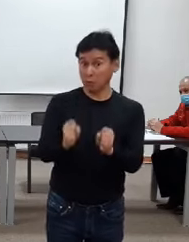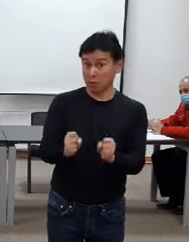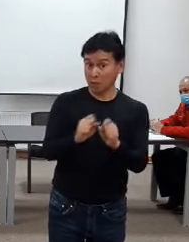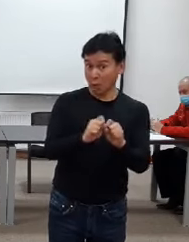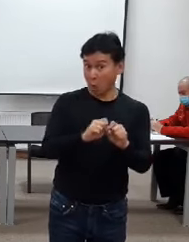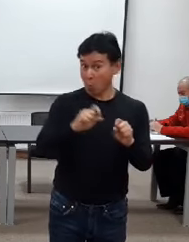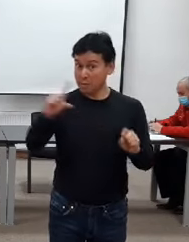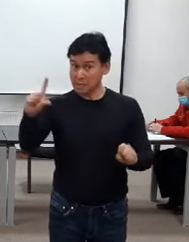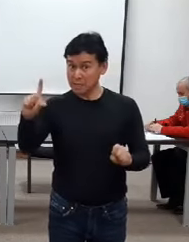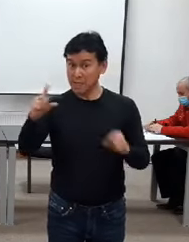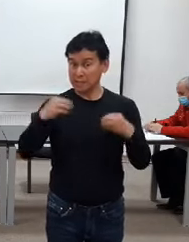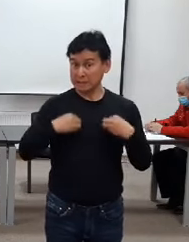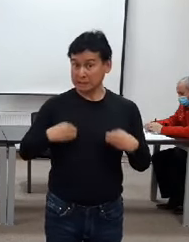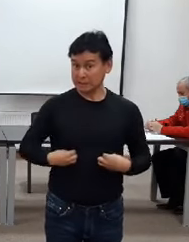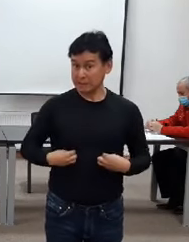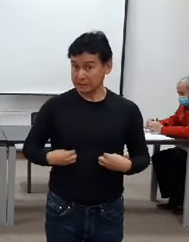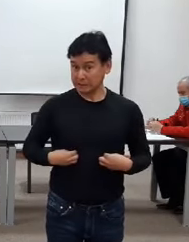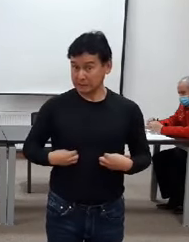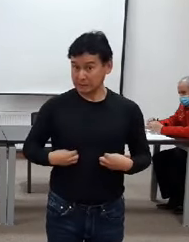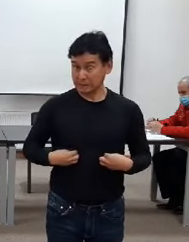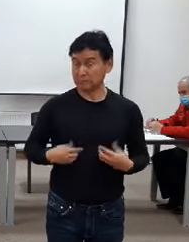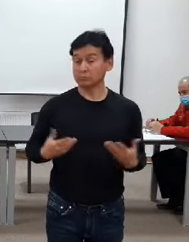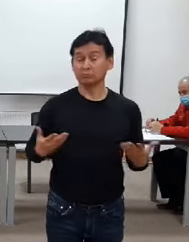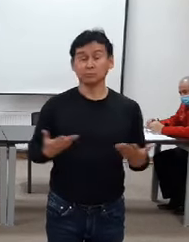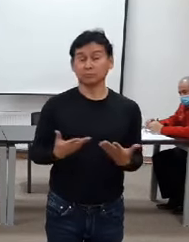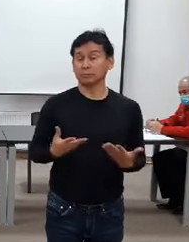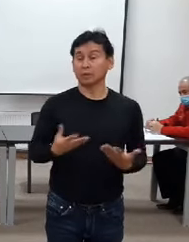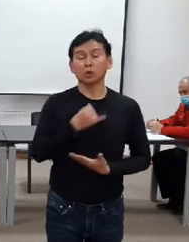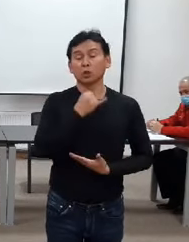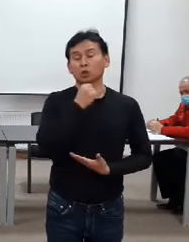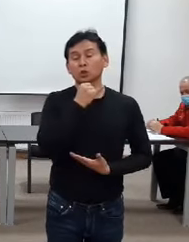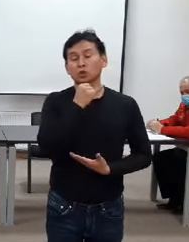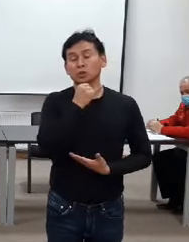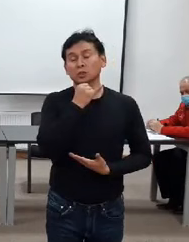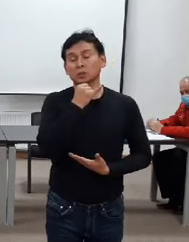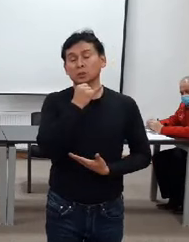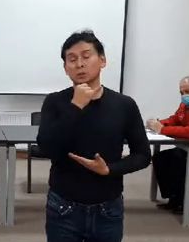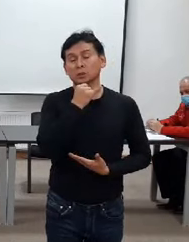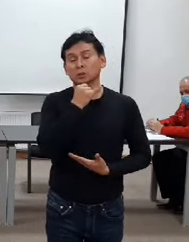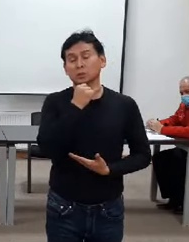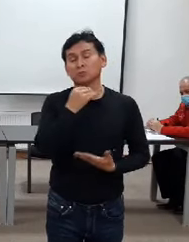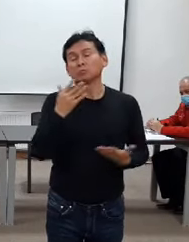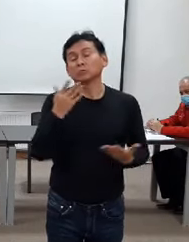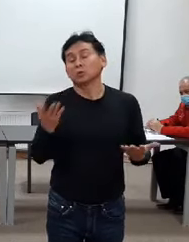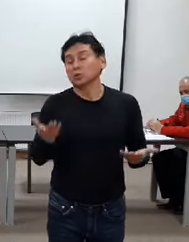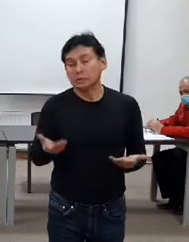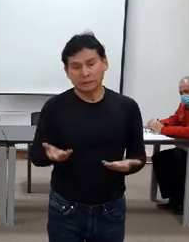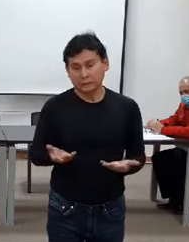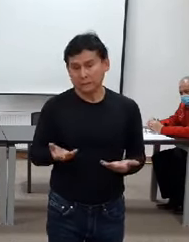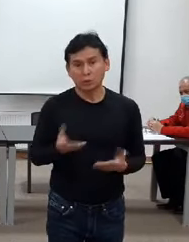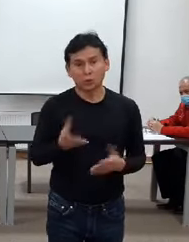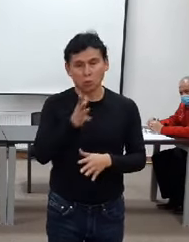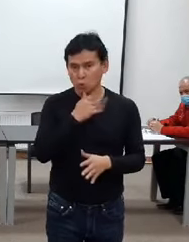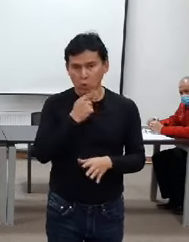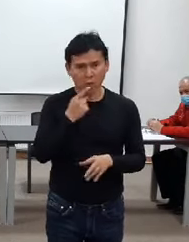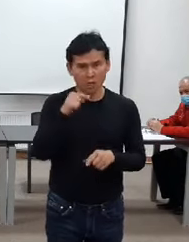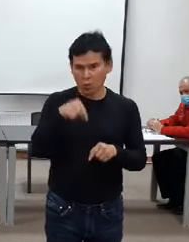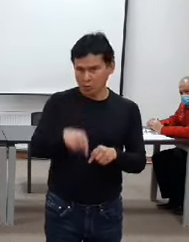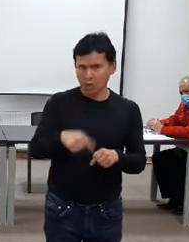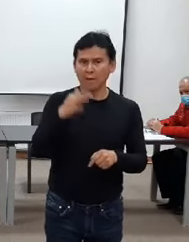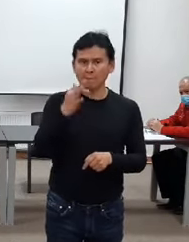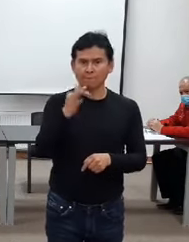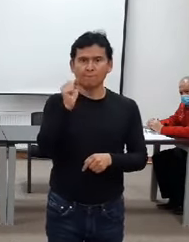aumentarse el testeo? O sea, lo que pasa es que no sé si hoy no va a pasar. Hoy no existen las condiciones como